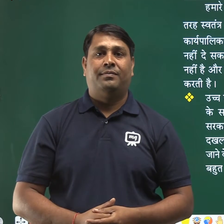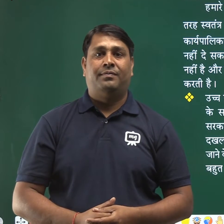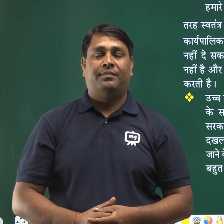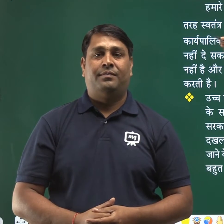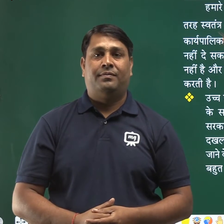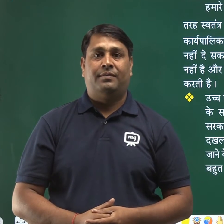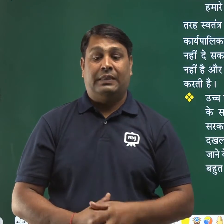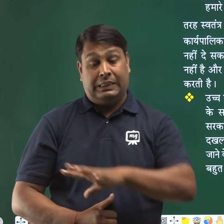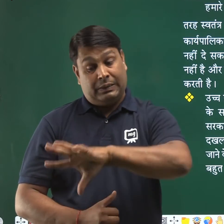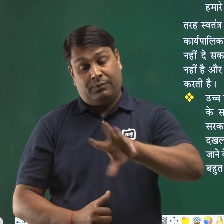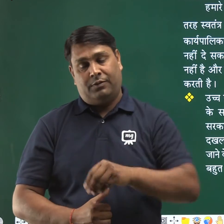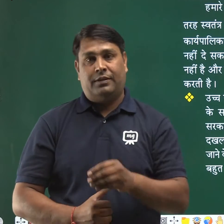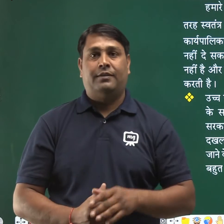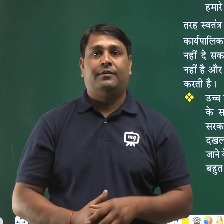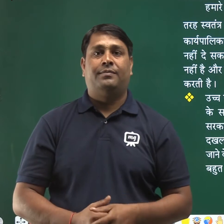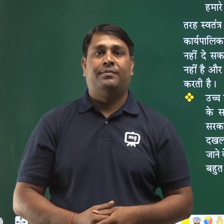पूरी तरह से